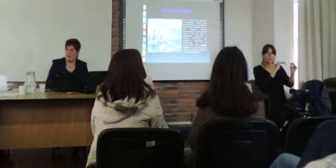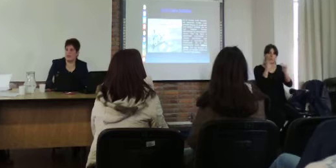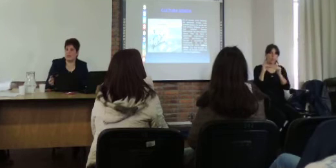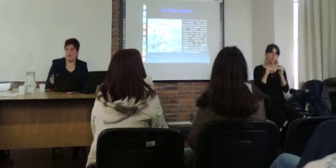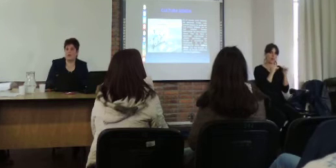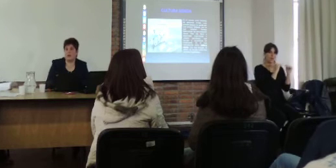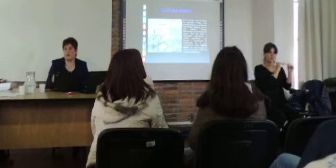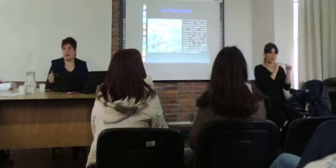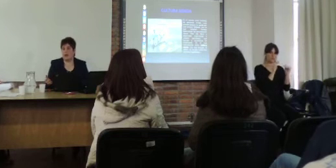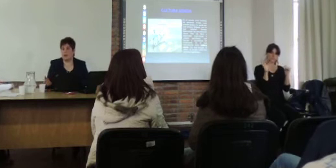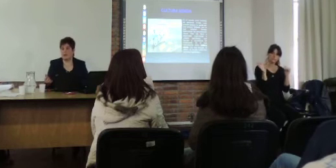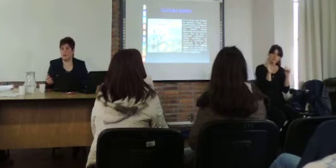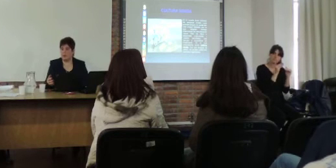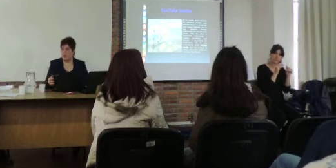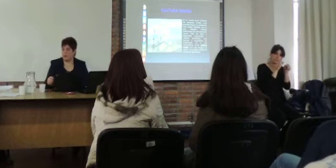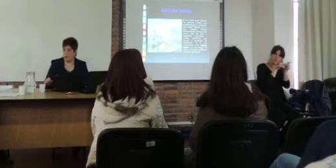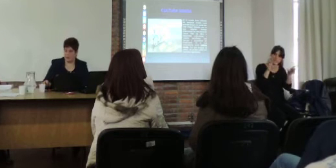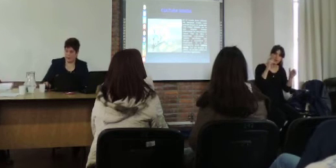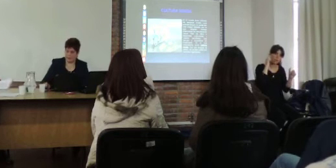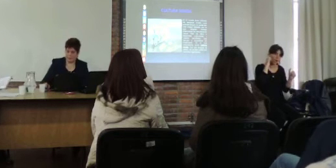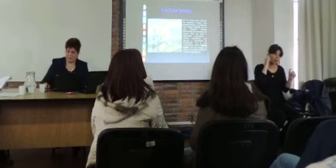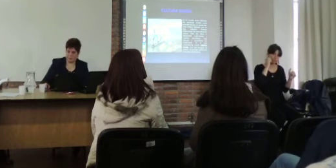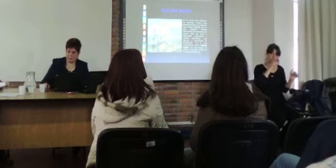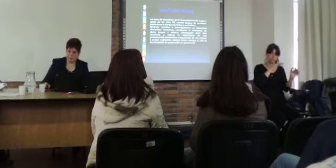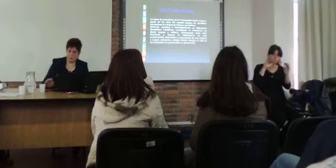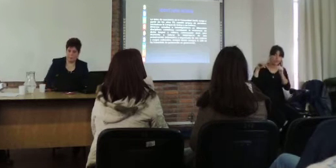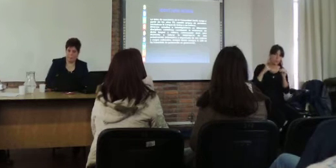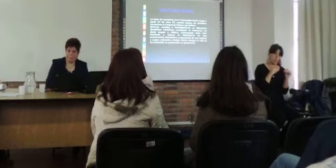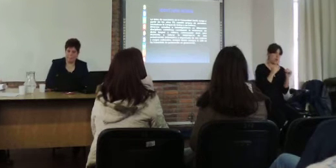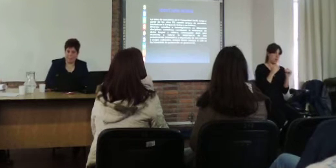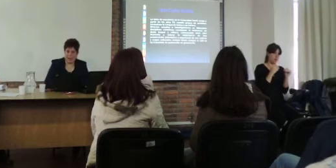de consideraciones con las otras lenguas auditivo-fonéticas.